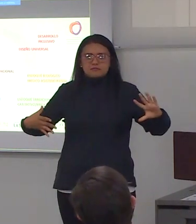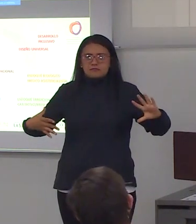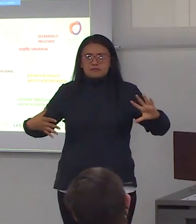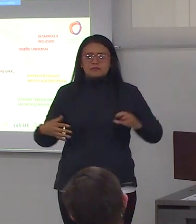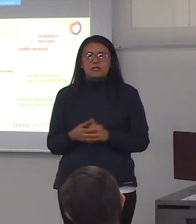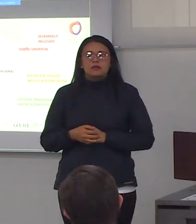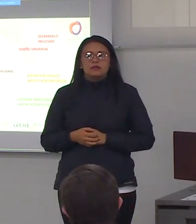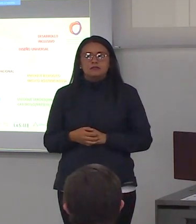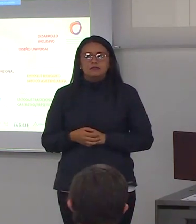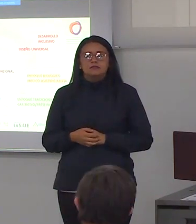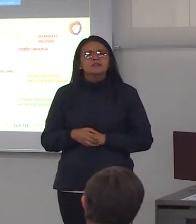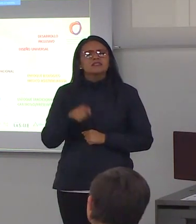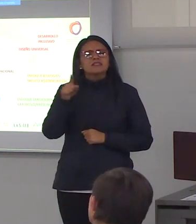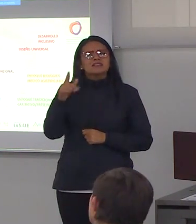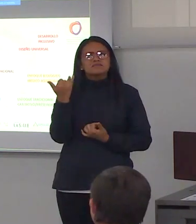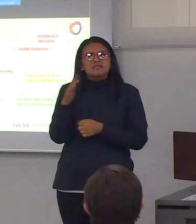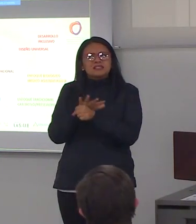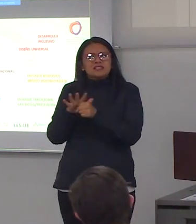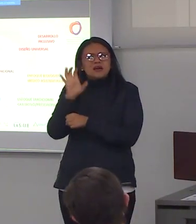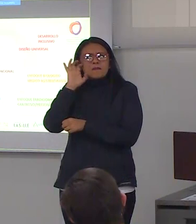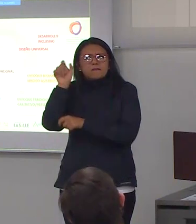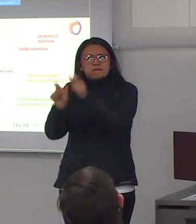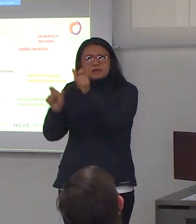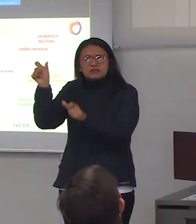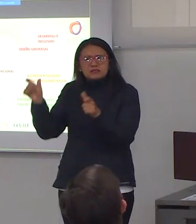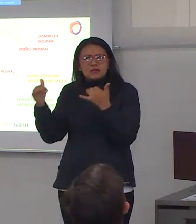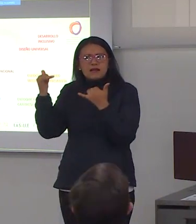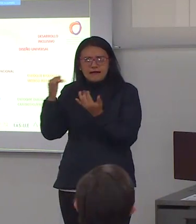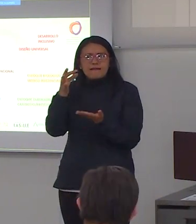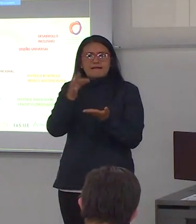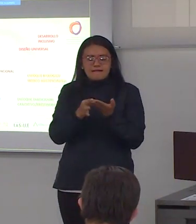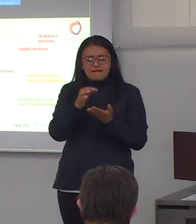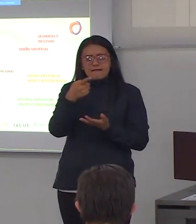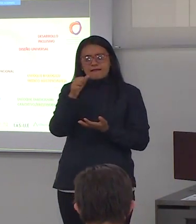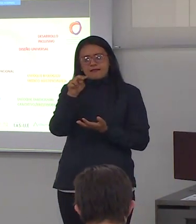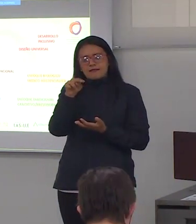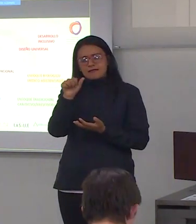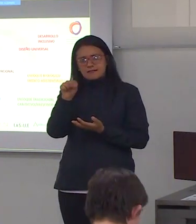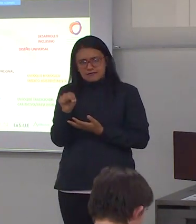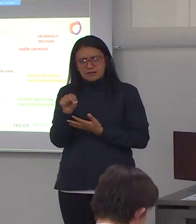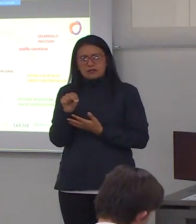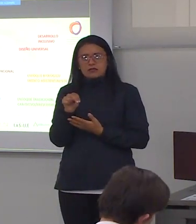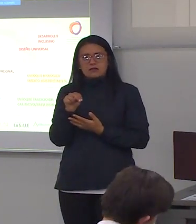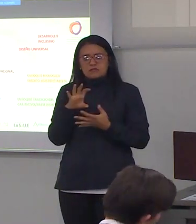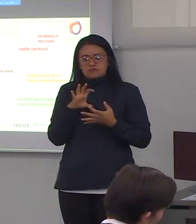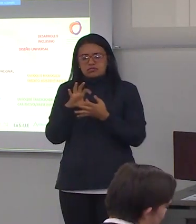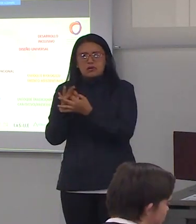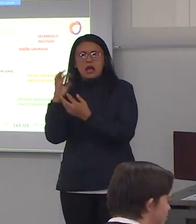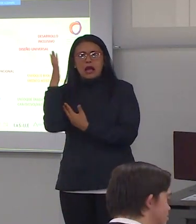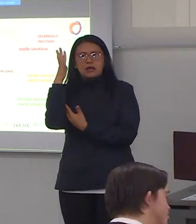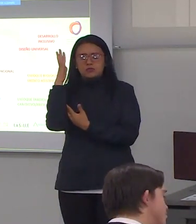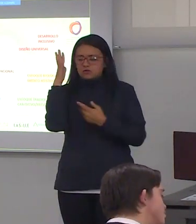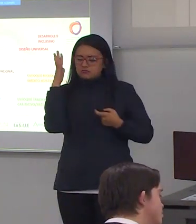y es la situación que viven personas en Ghana y los encadenan a los árboles los encadenan en